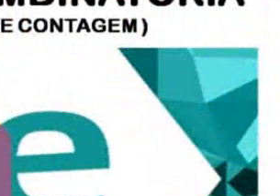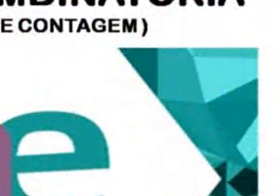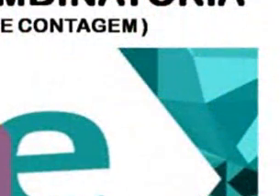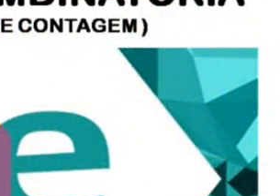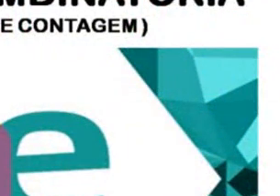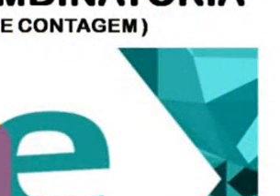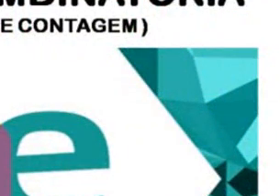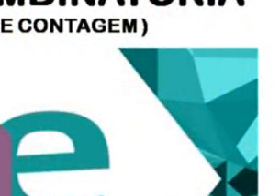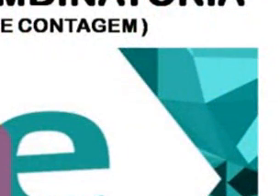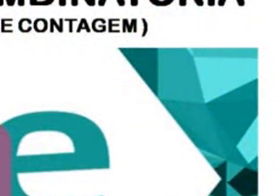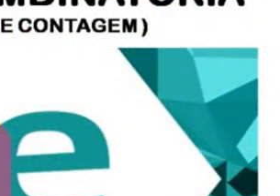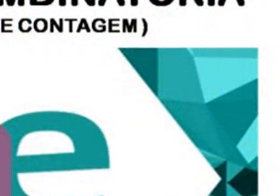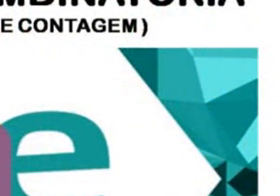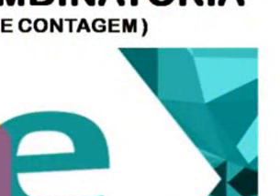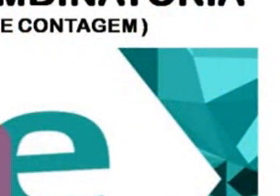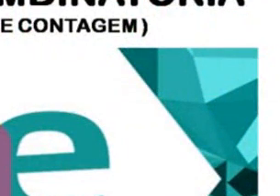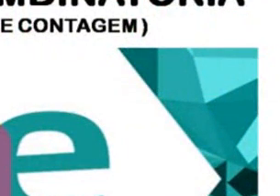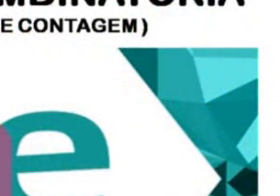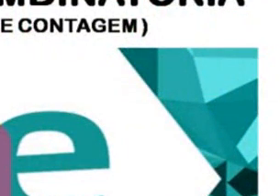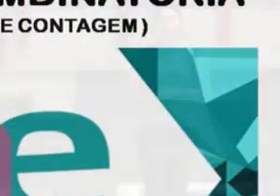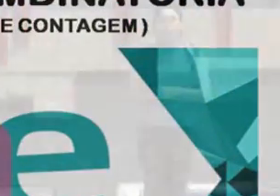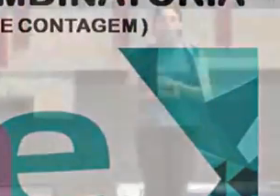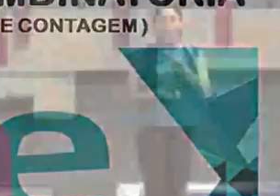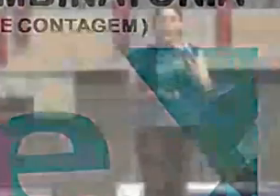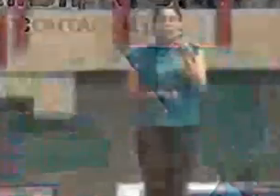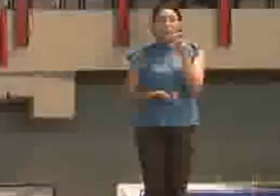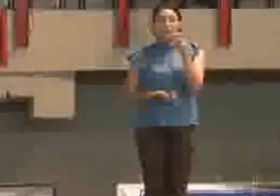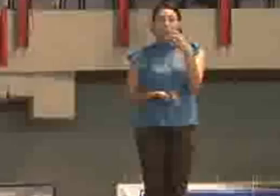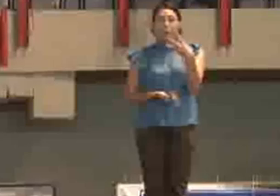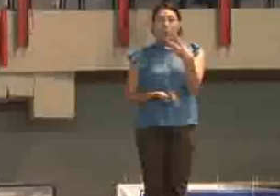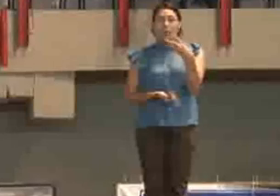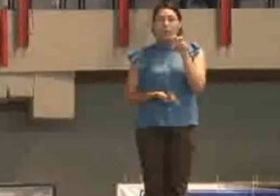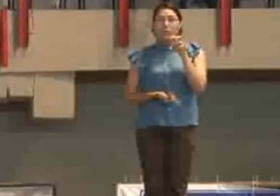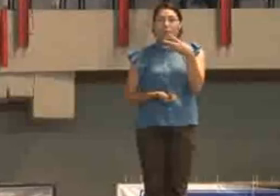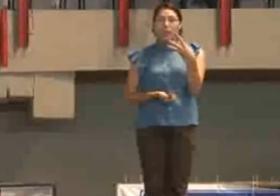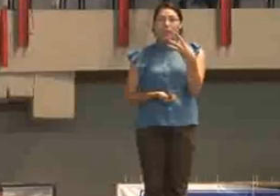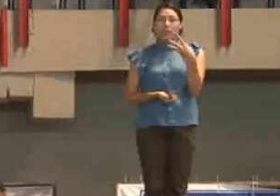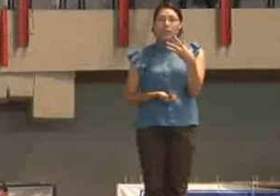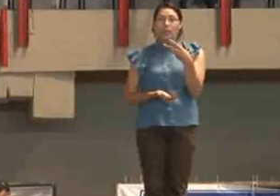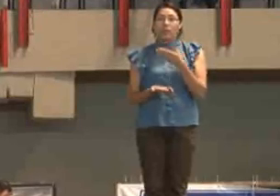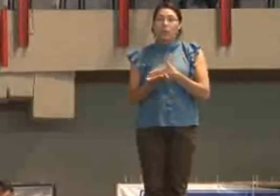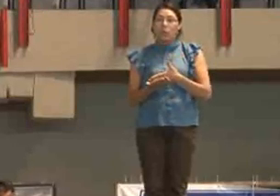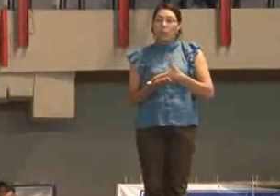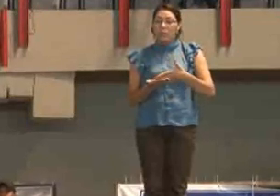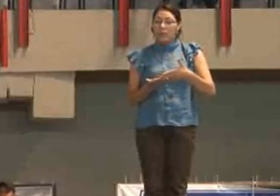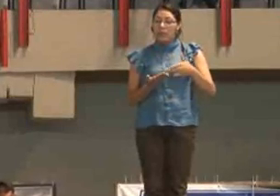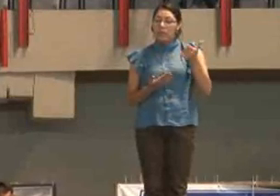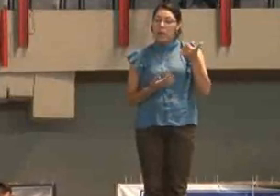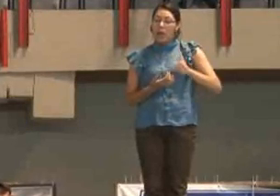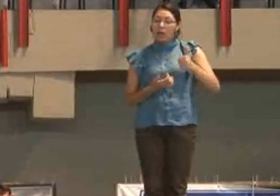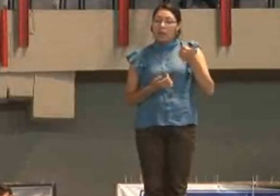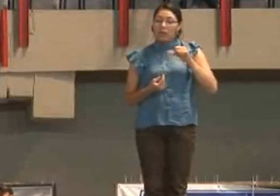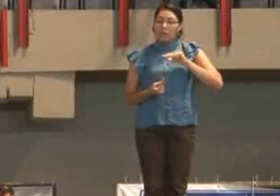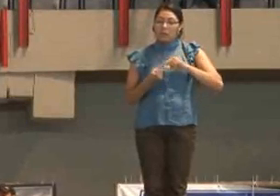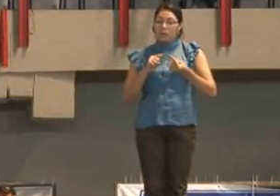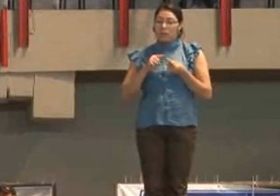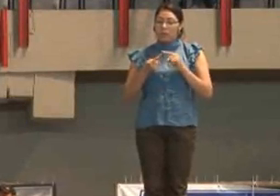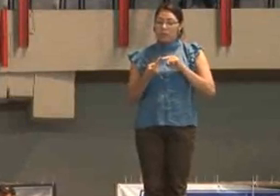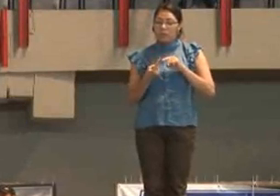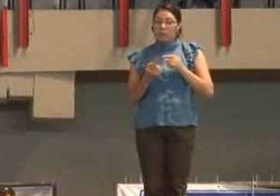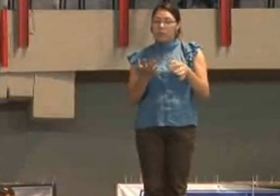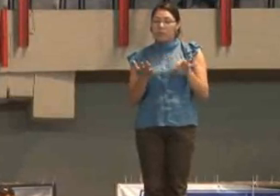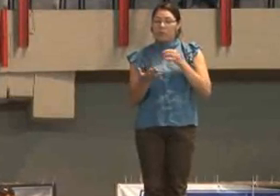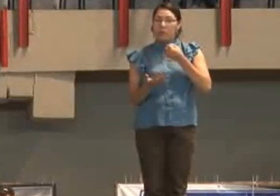Pessoal, é lá na página de número 53, pronto. Começa a parte de análise combinatória na página de